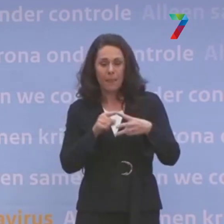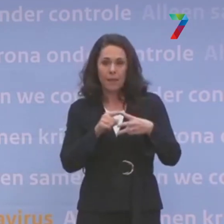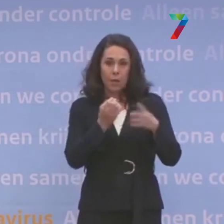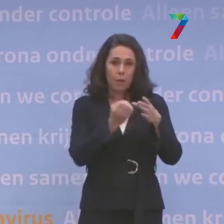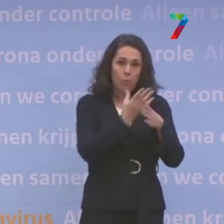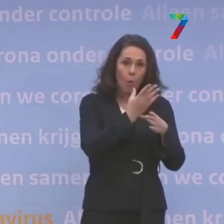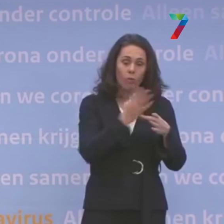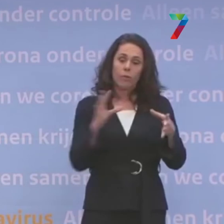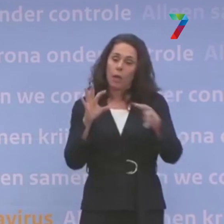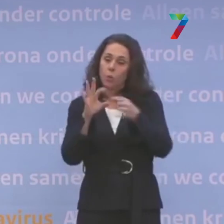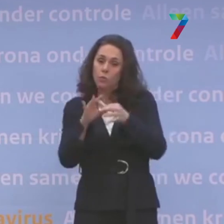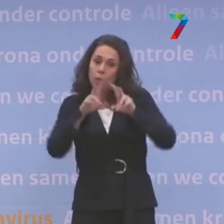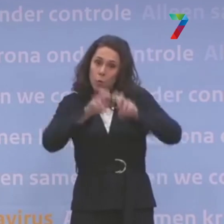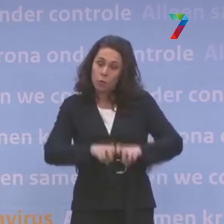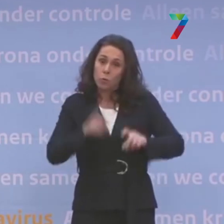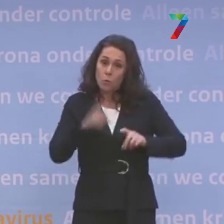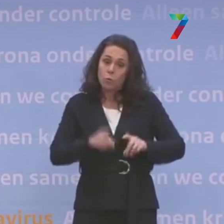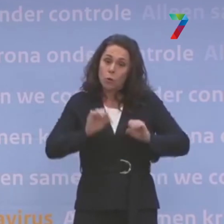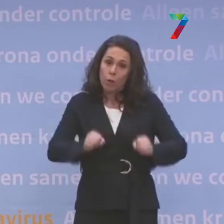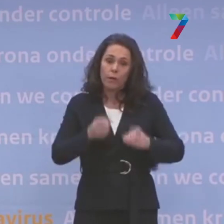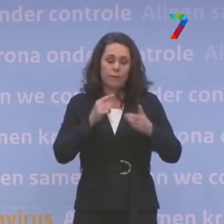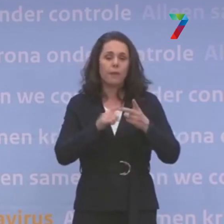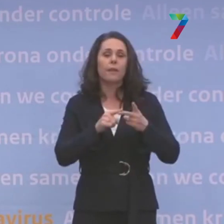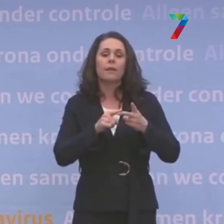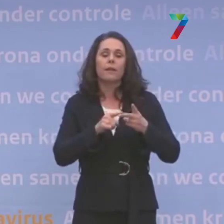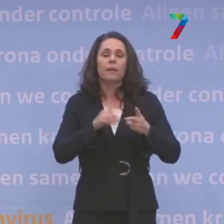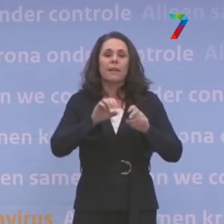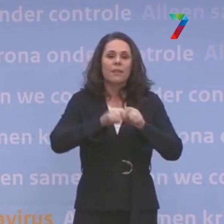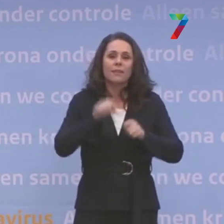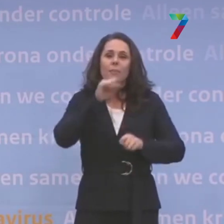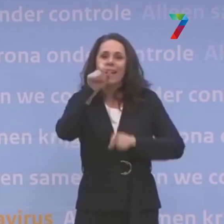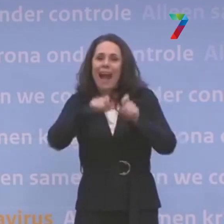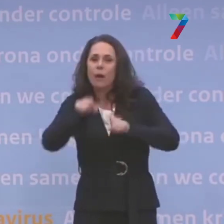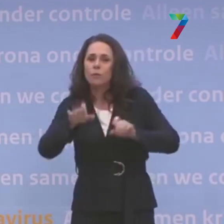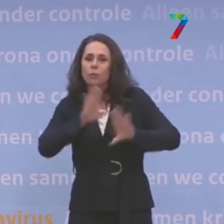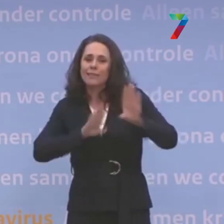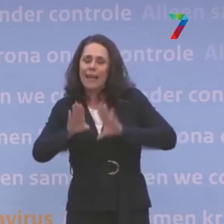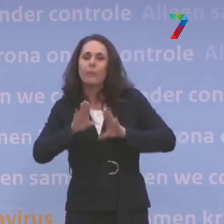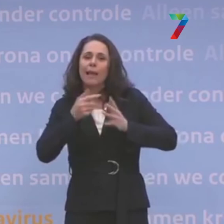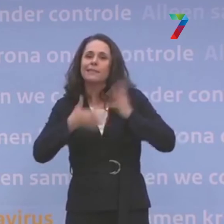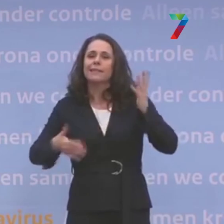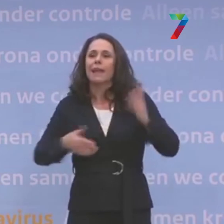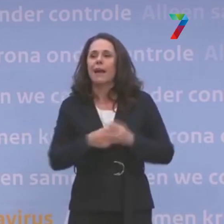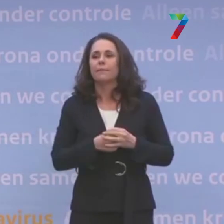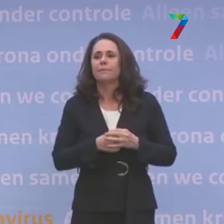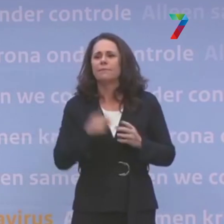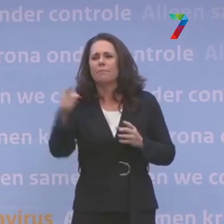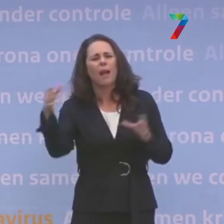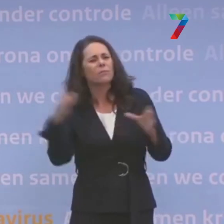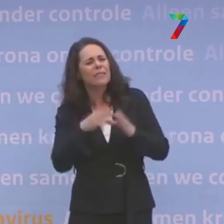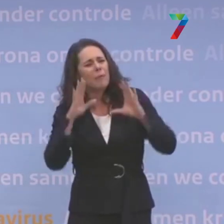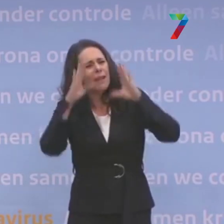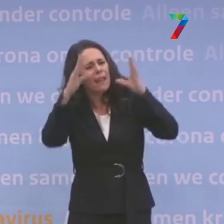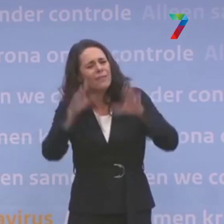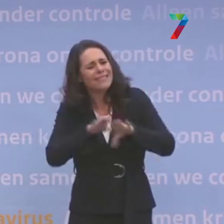en contactonderzoek te doen, de bescherming van kwetsbare ouderen, et cetera. Ja, op samenlevingsniveau kunnen zien hoe de ziekte